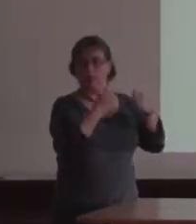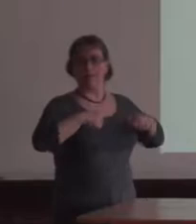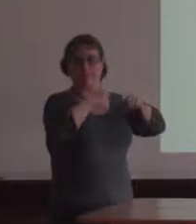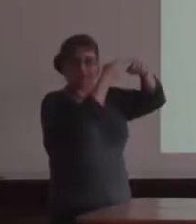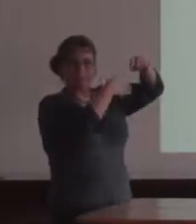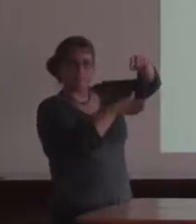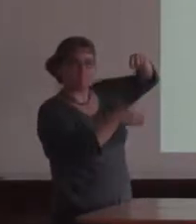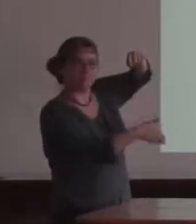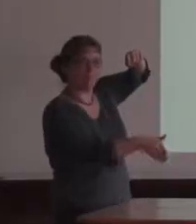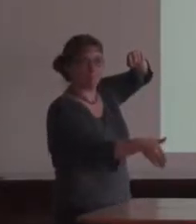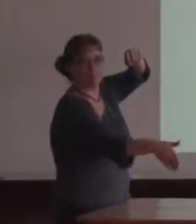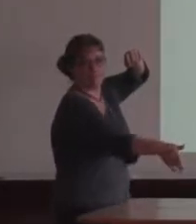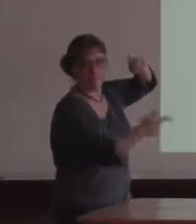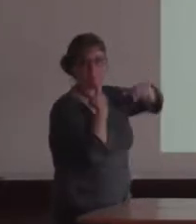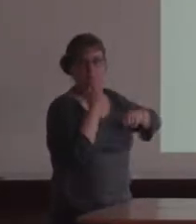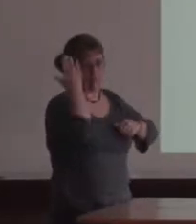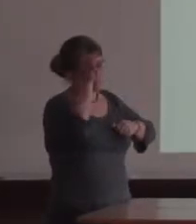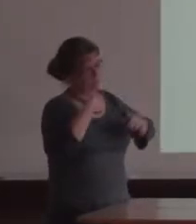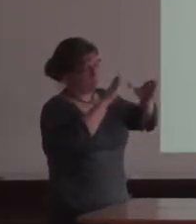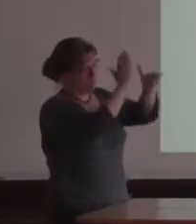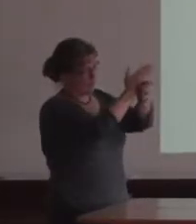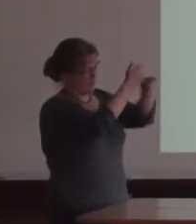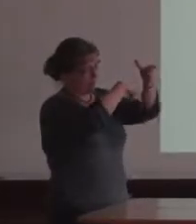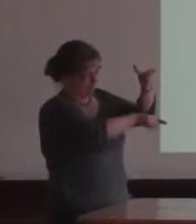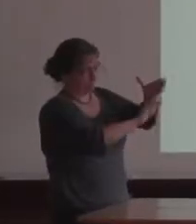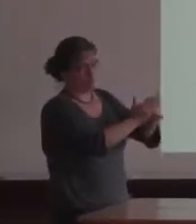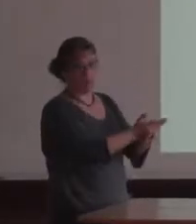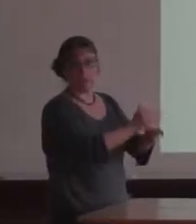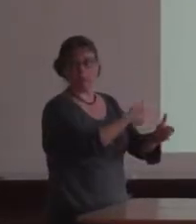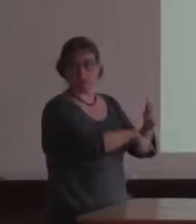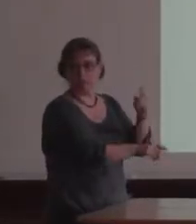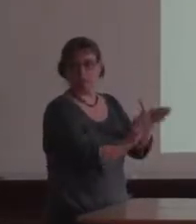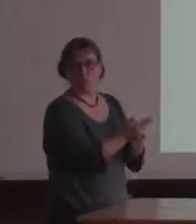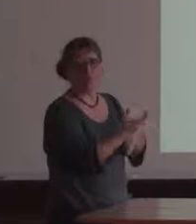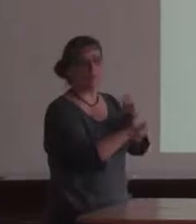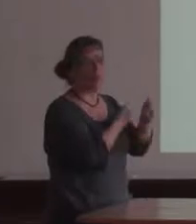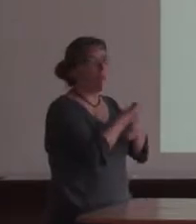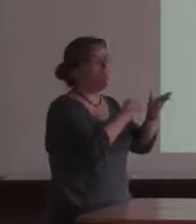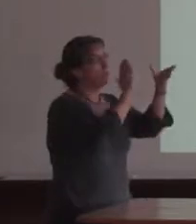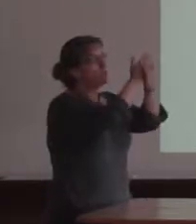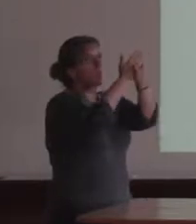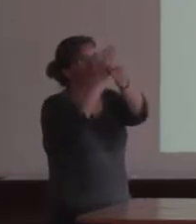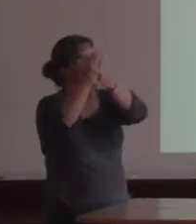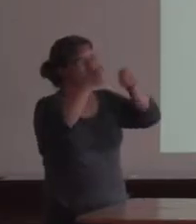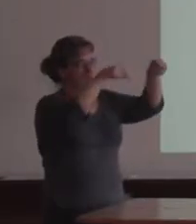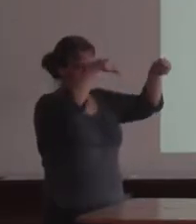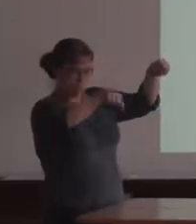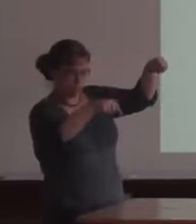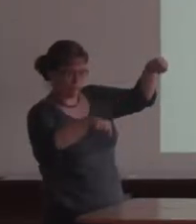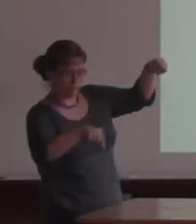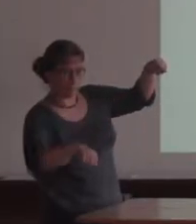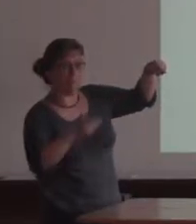tests, il va m'exécuter uniquement les tests de ce sous-dossier. Ou pareil pour un fichier. Et si jamais mes modules de tests